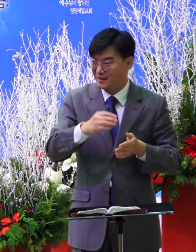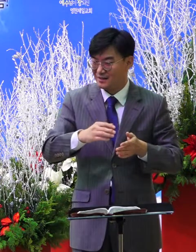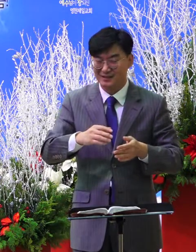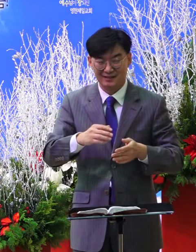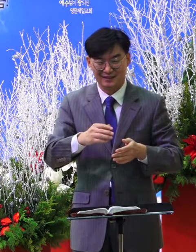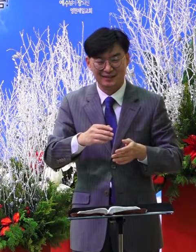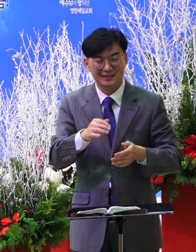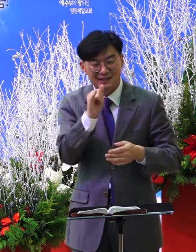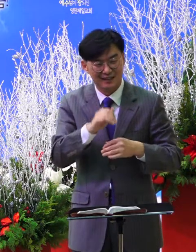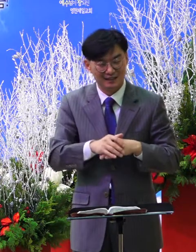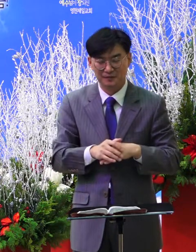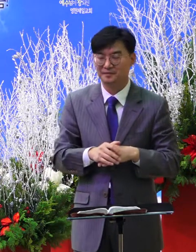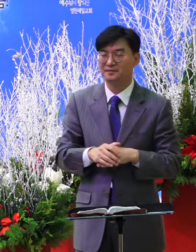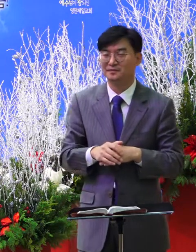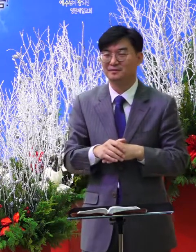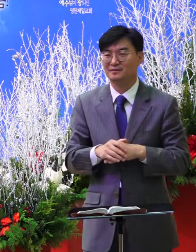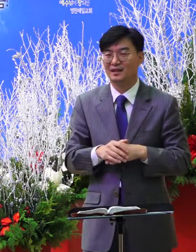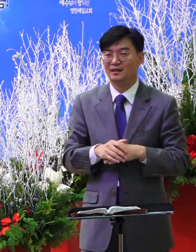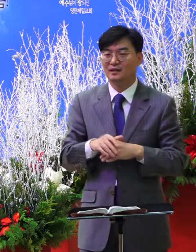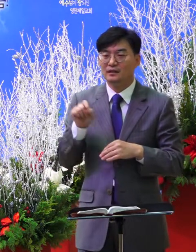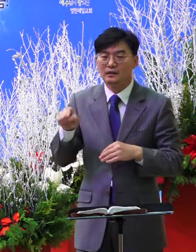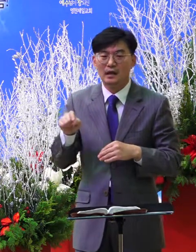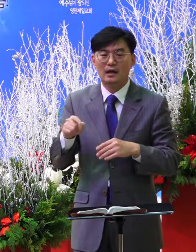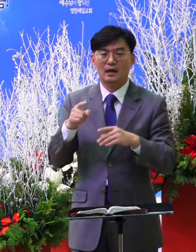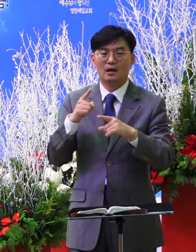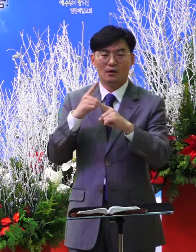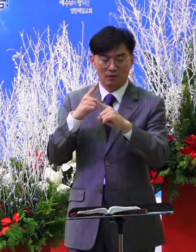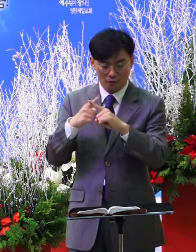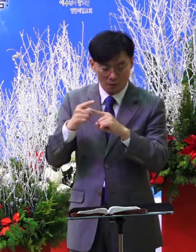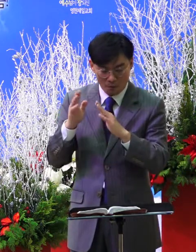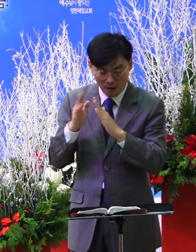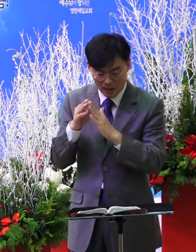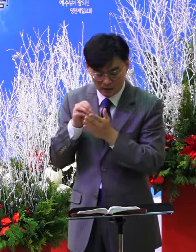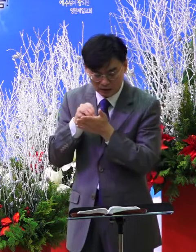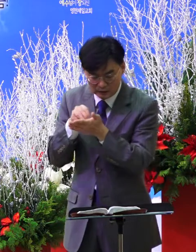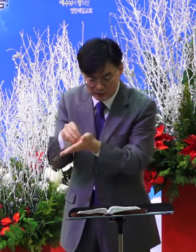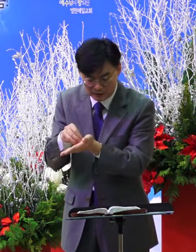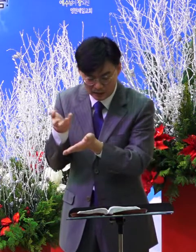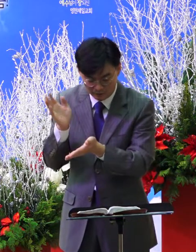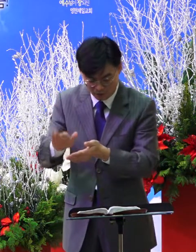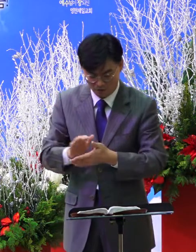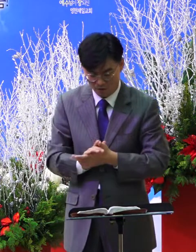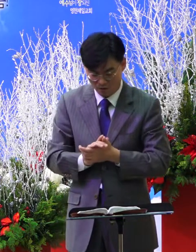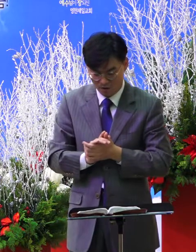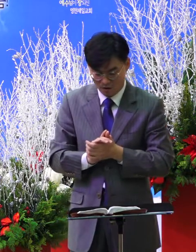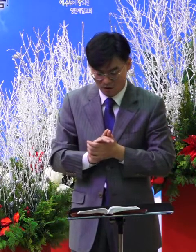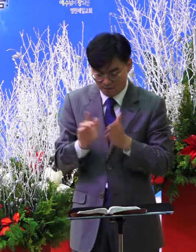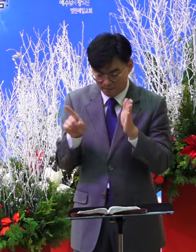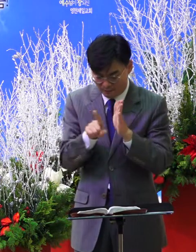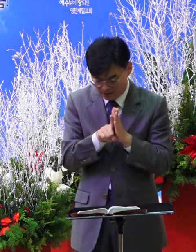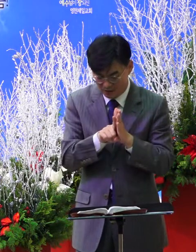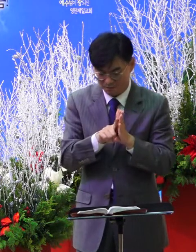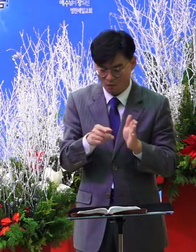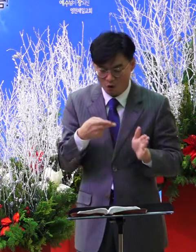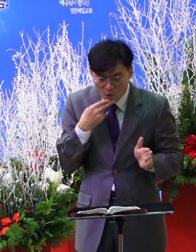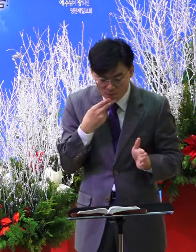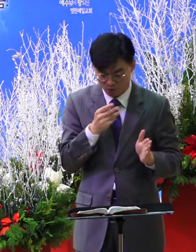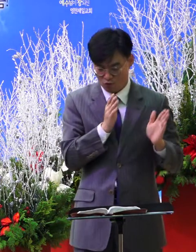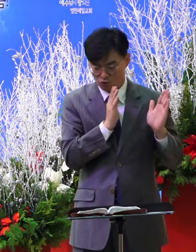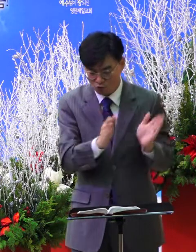두려운 일이 될 것이고 이것이 결국 무서운 일이 될 것이다 라고 말씀하신 것입니다. 준비하지